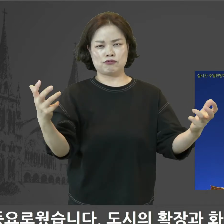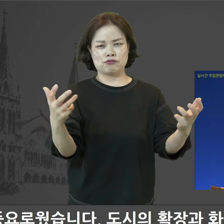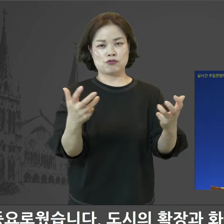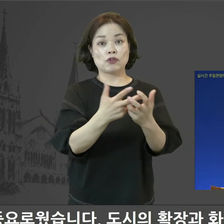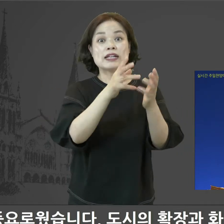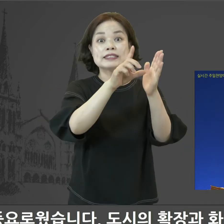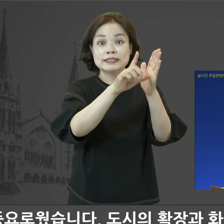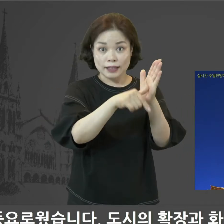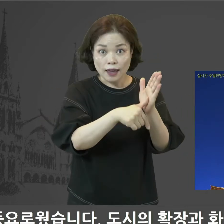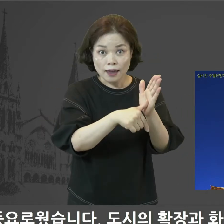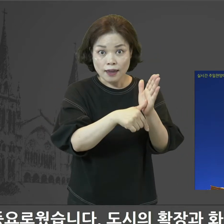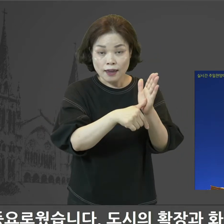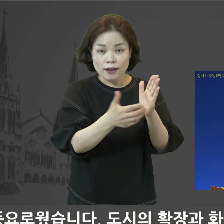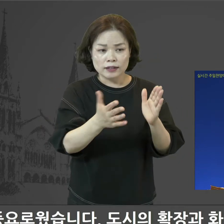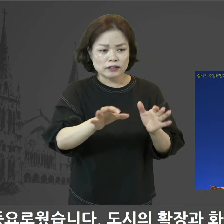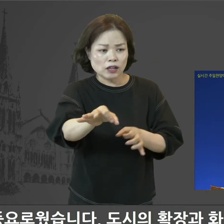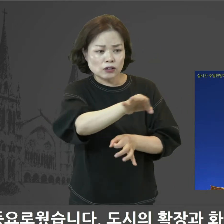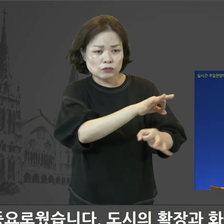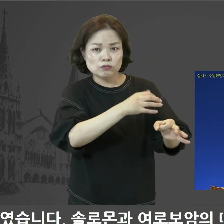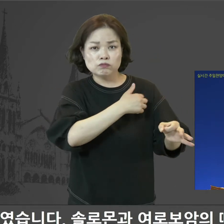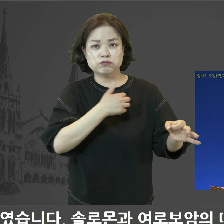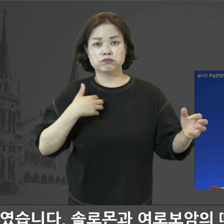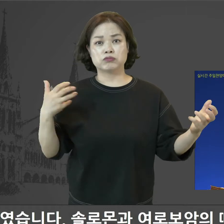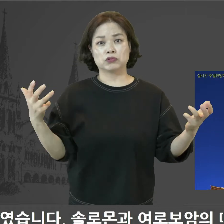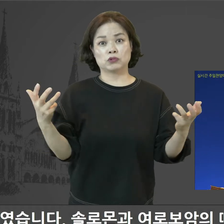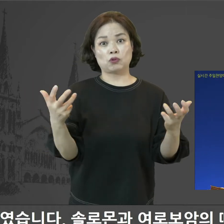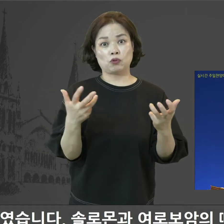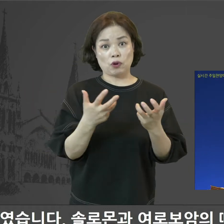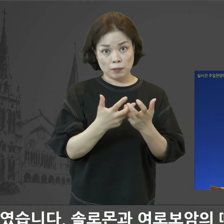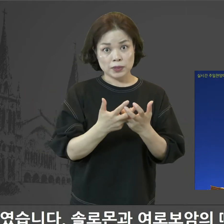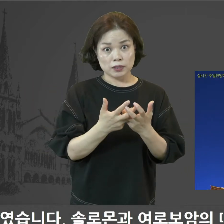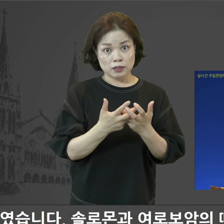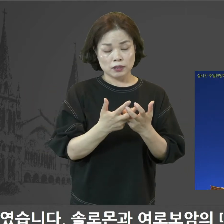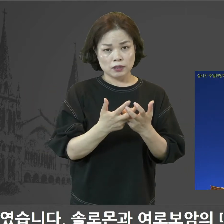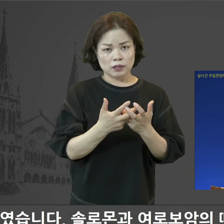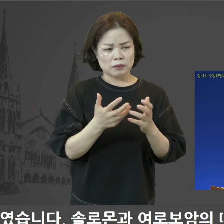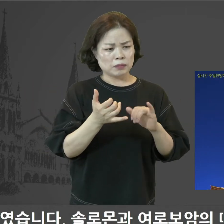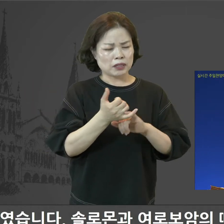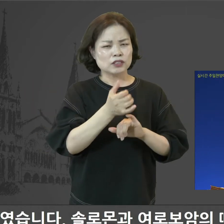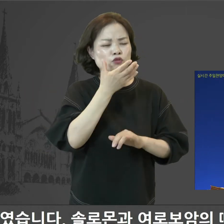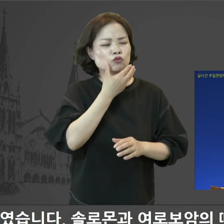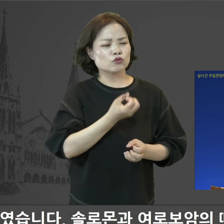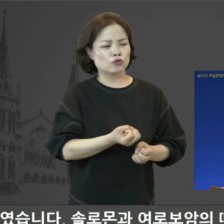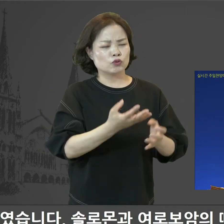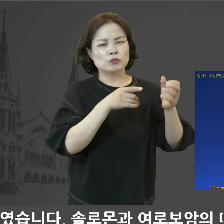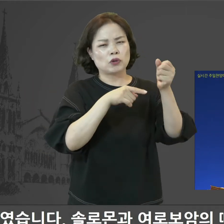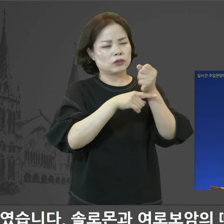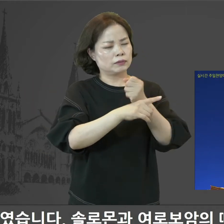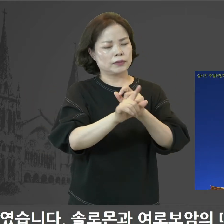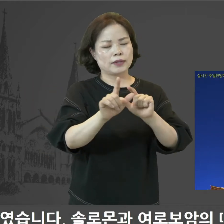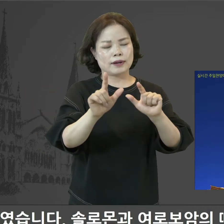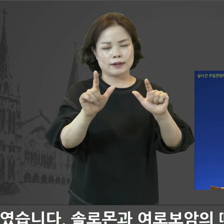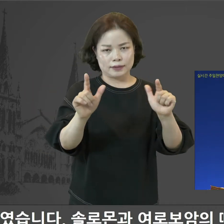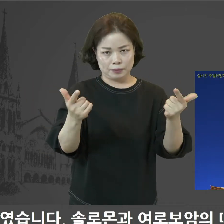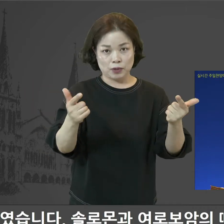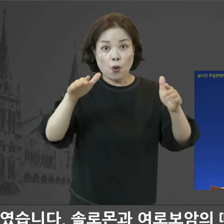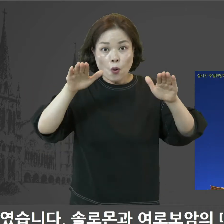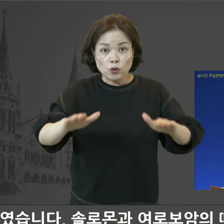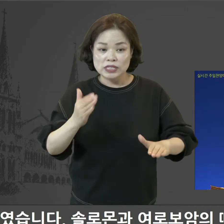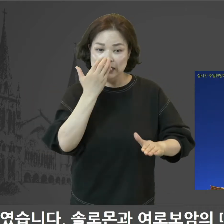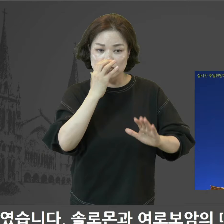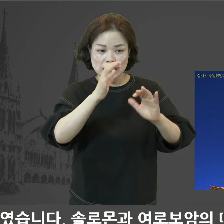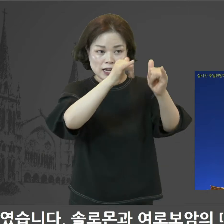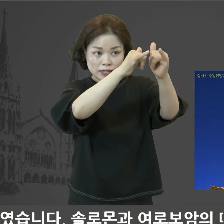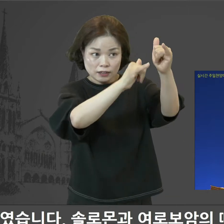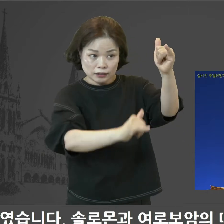시대였습니다. 하지만 경제적인 풍요로움이 반드시 축복을 의미하는 것만은 아님을 오늘 이스라엘의